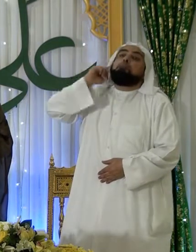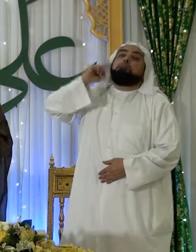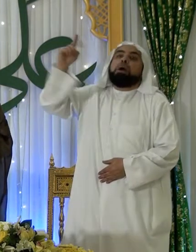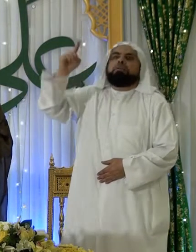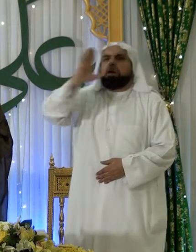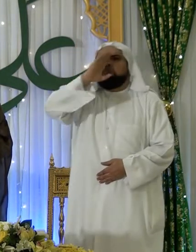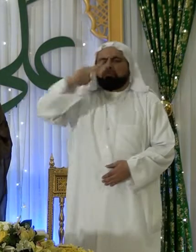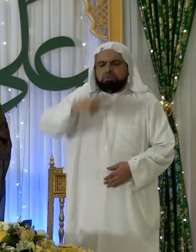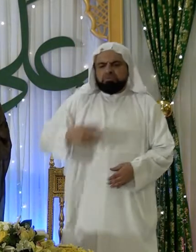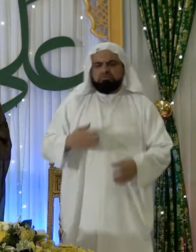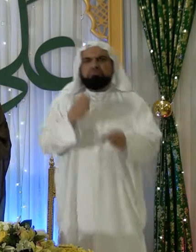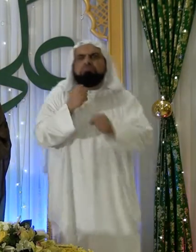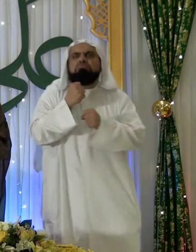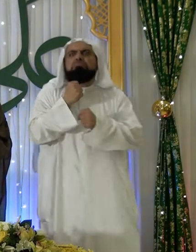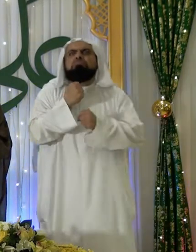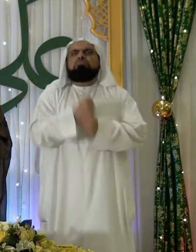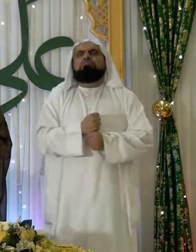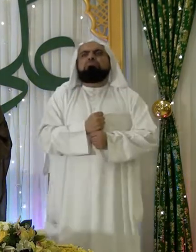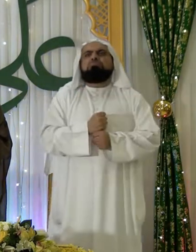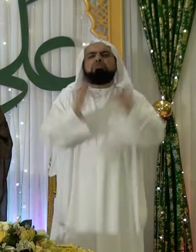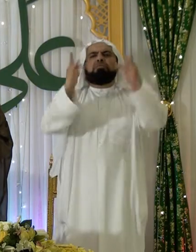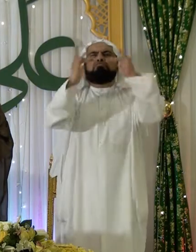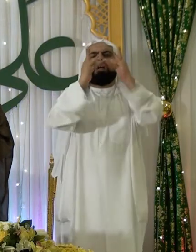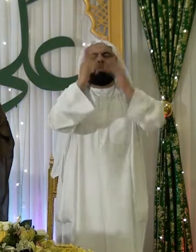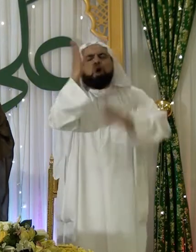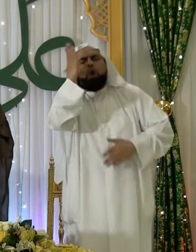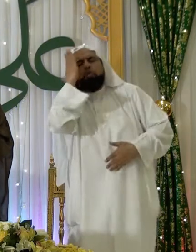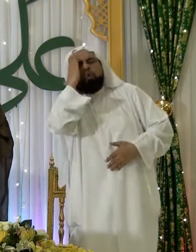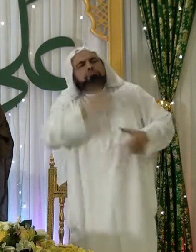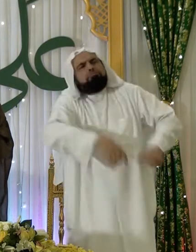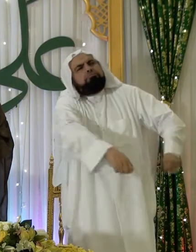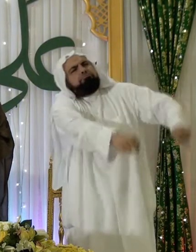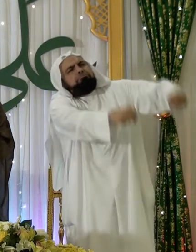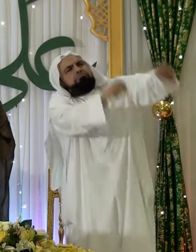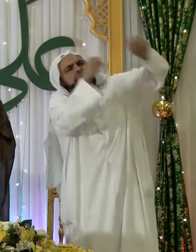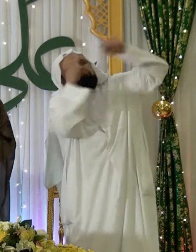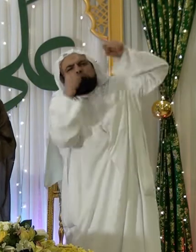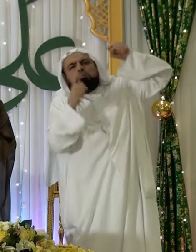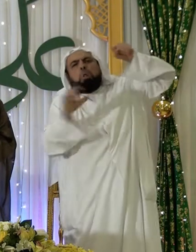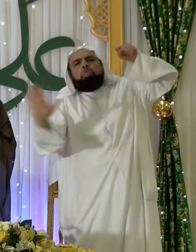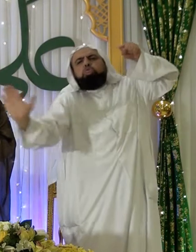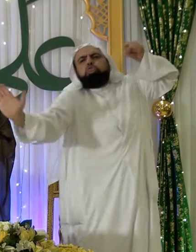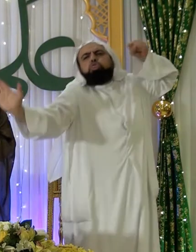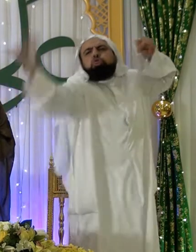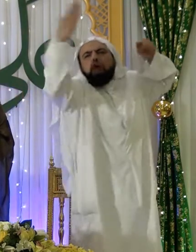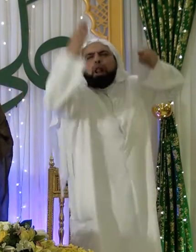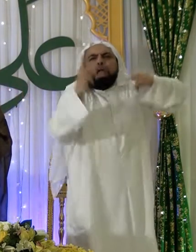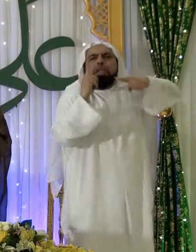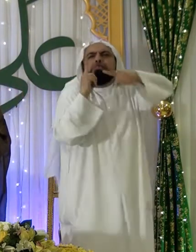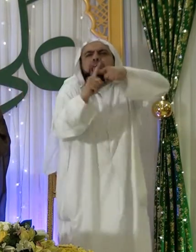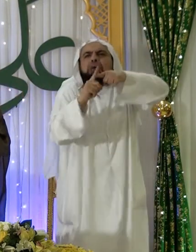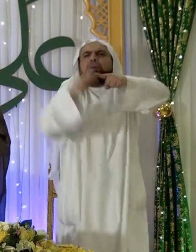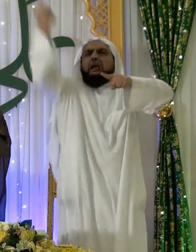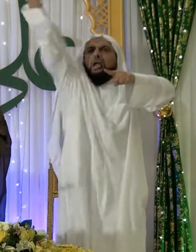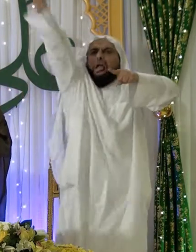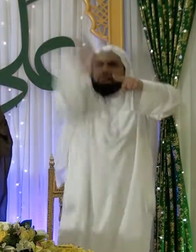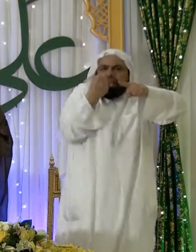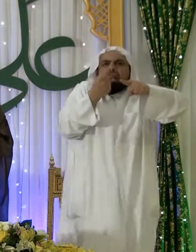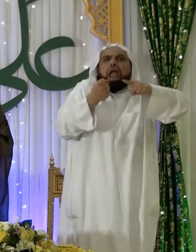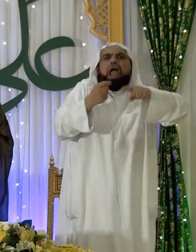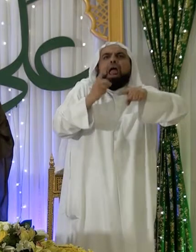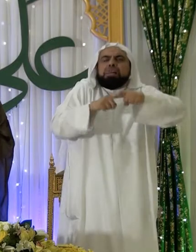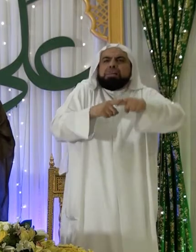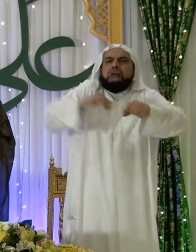جعل عليا يبيت على فراشه ويتولى تلك المسؤولية، وطلب